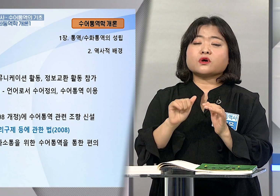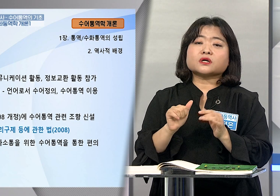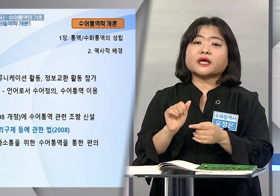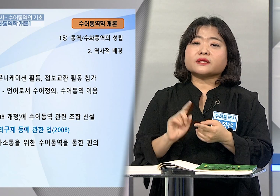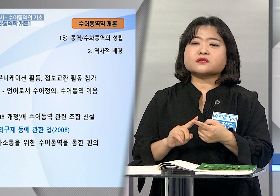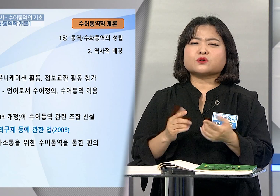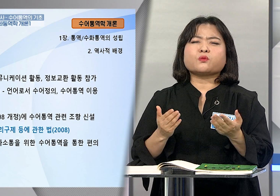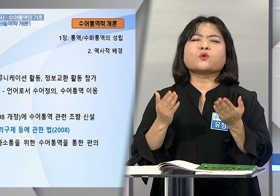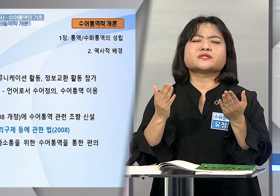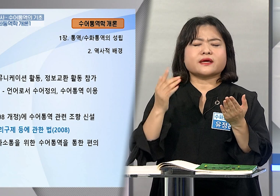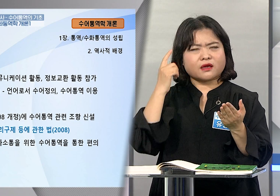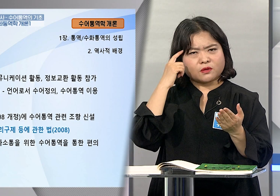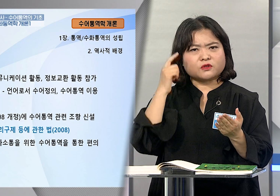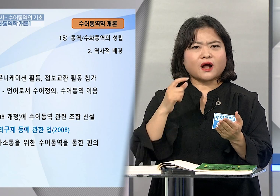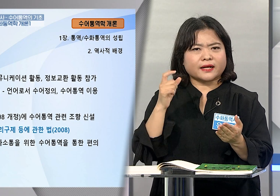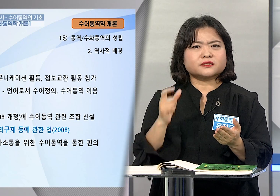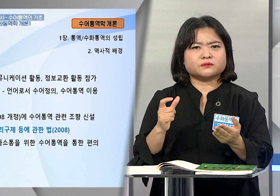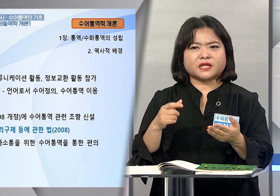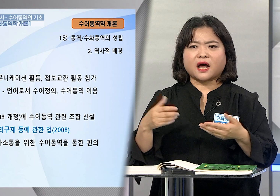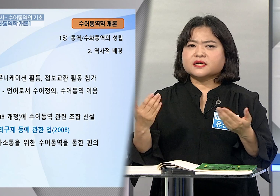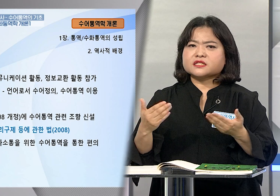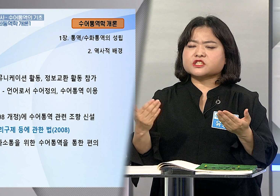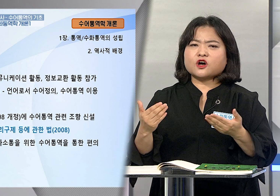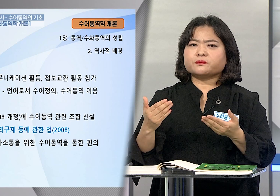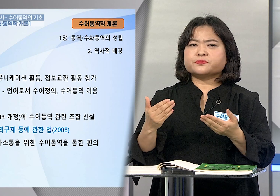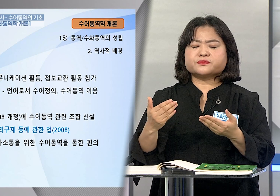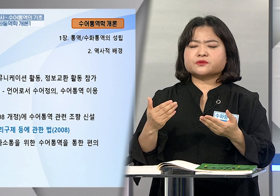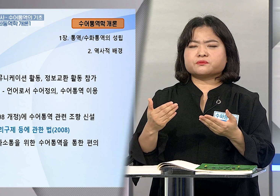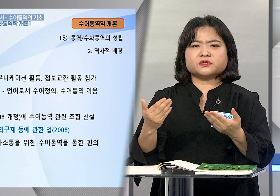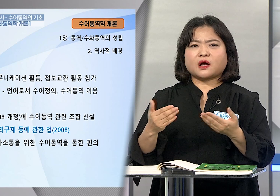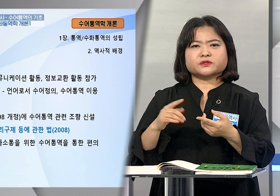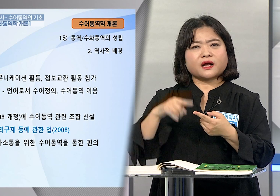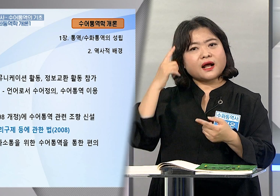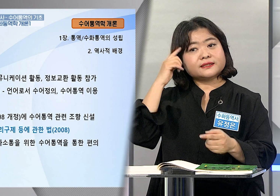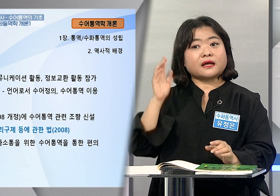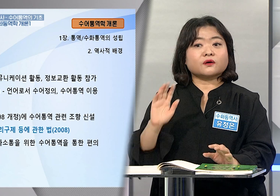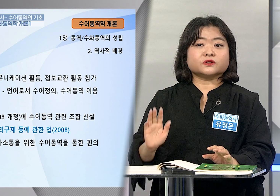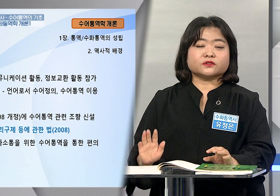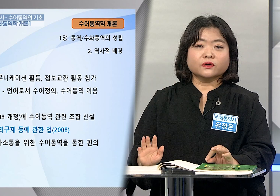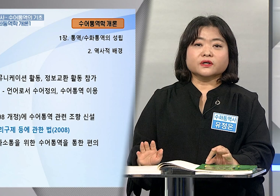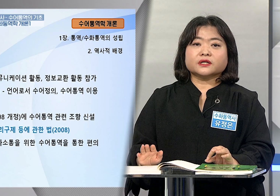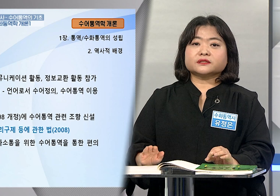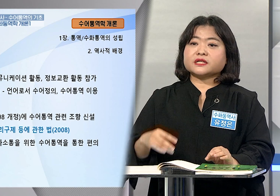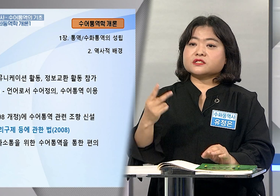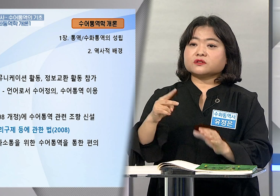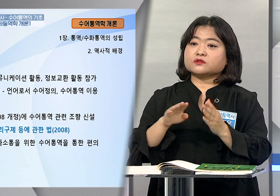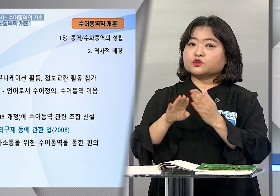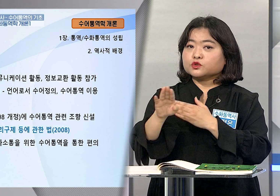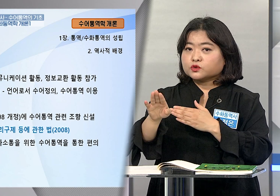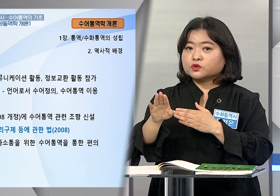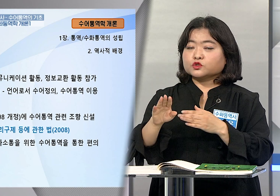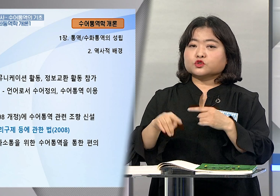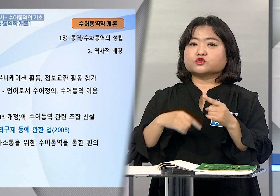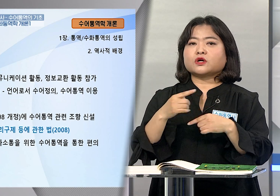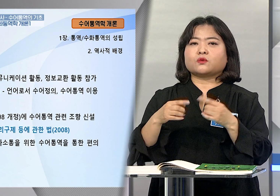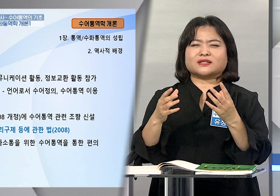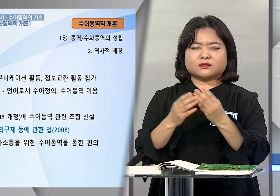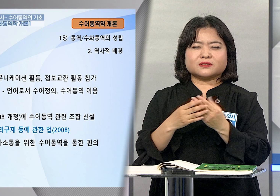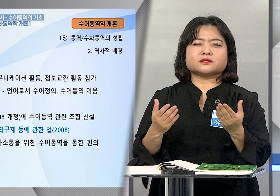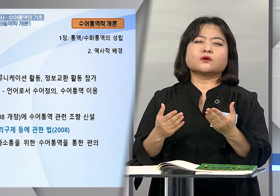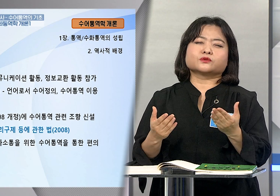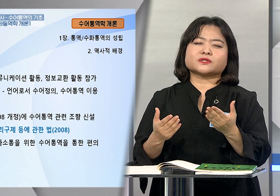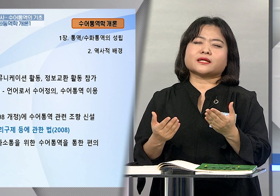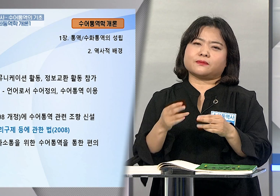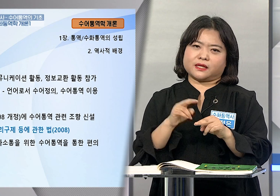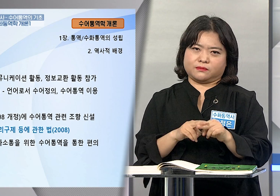수화 통역에 대해서는 봉사의 개념이 더 강했습니다. 직업이라고 생각하지 않았거든요. 근데 2000년도 이후로는 수화는